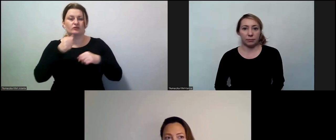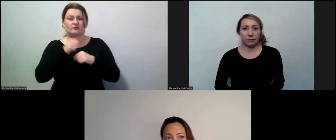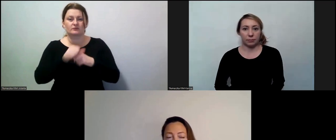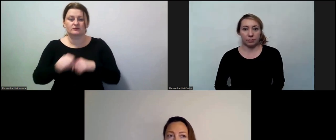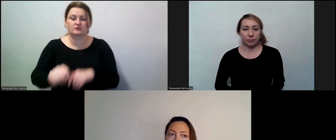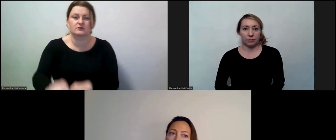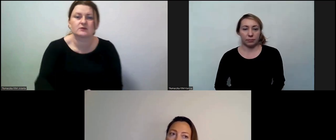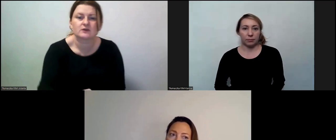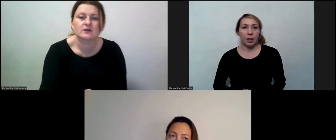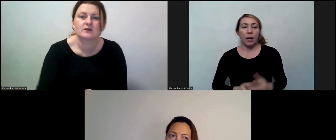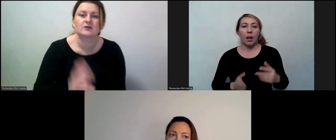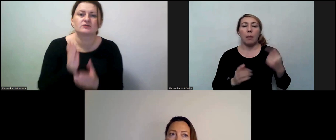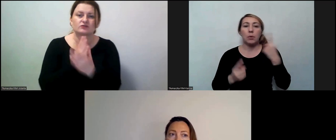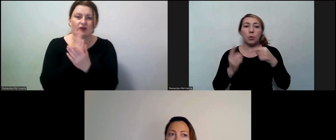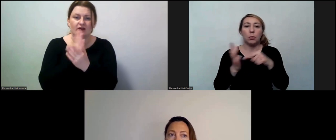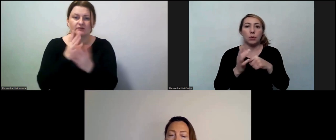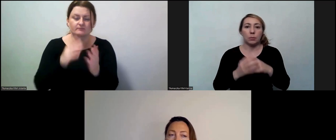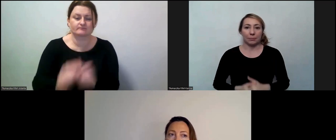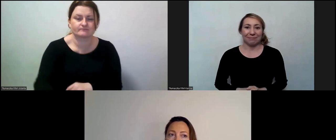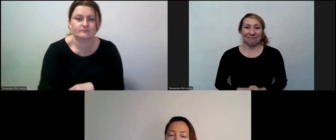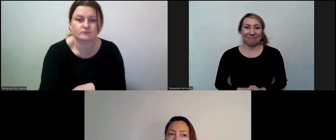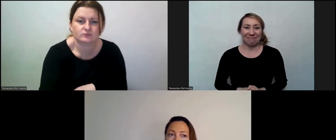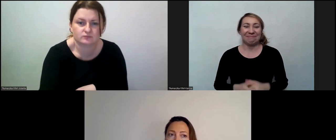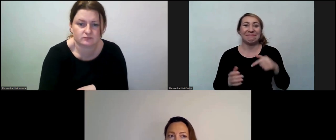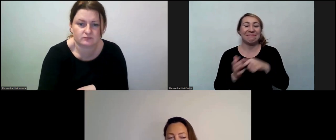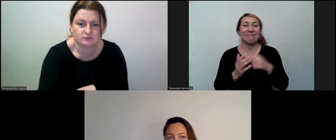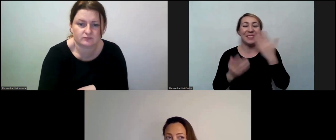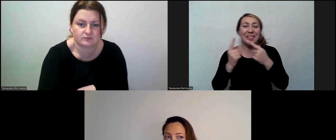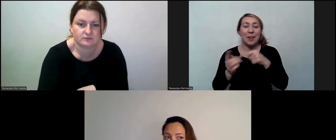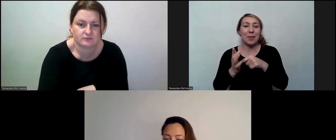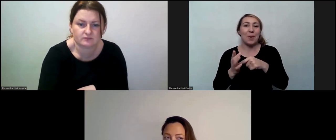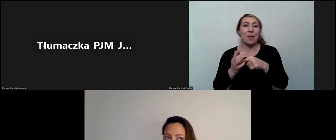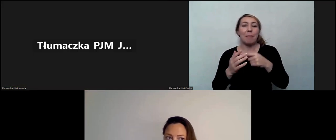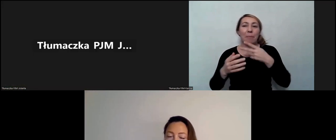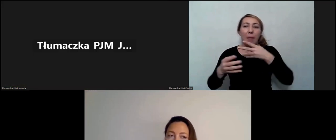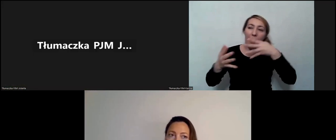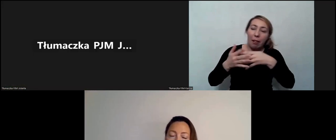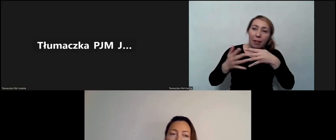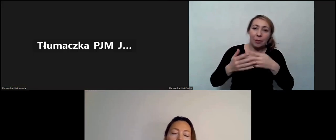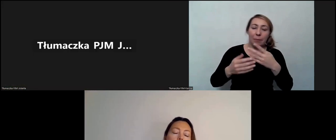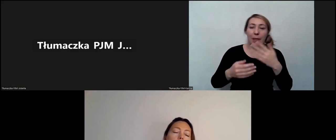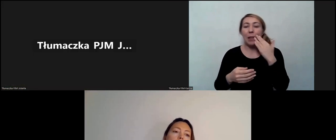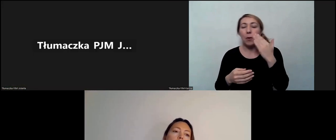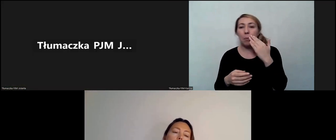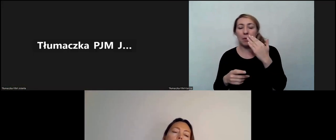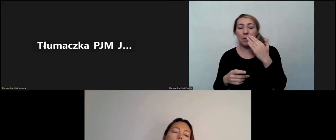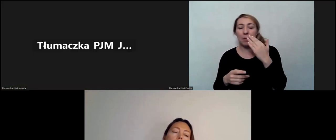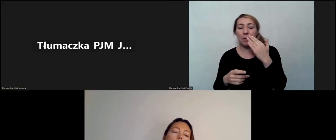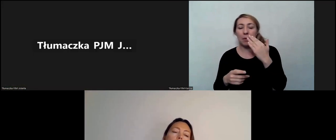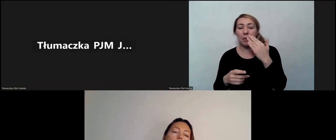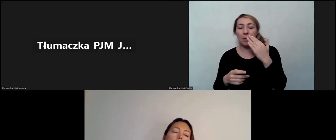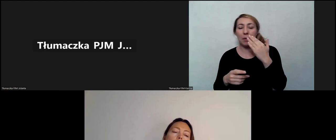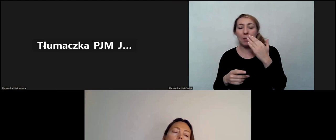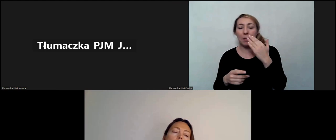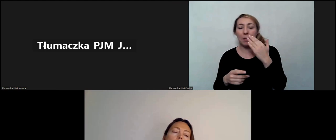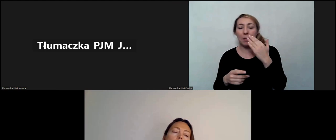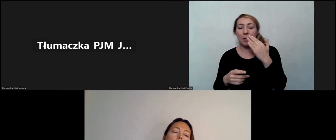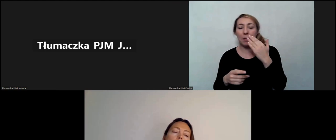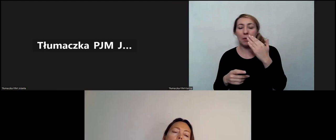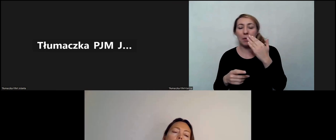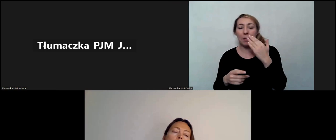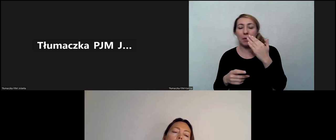pośrednim szacowaniem poziomu biegłości, znajomości tej leksyki, receptywnej znajomości